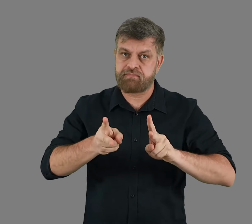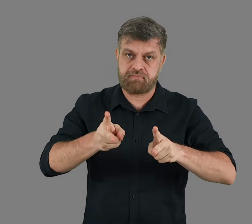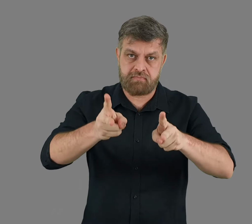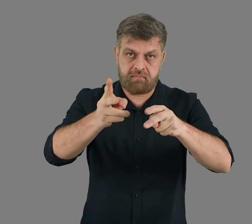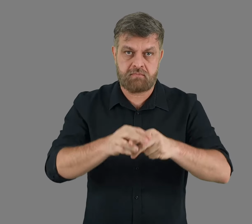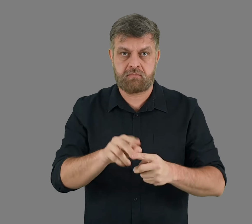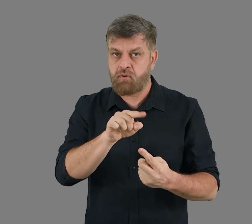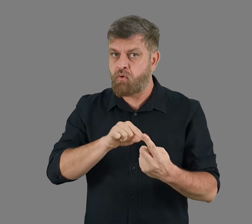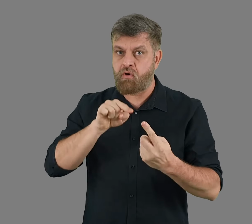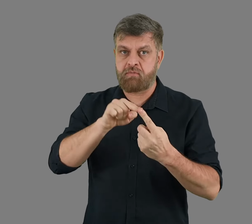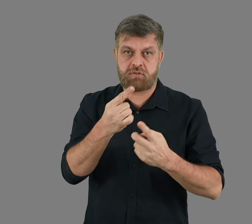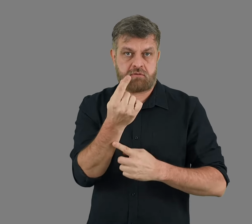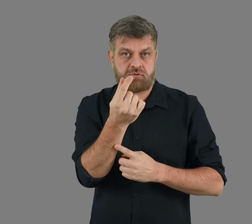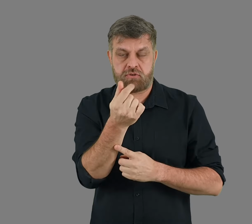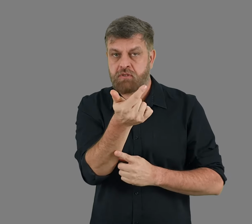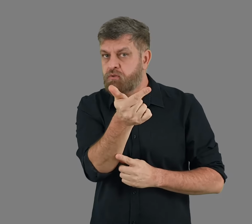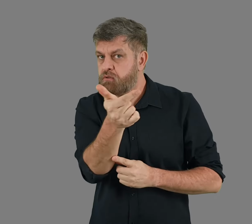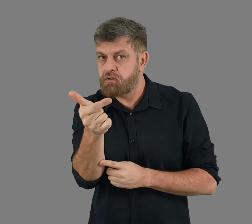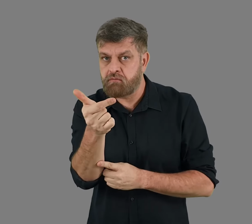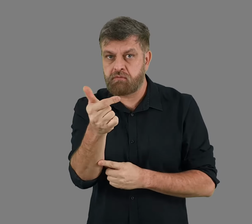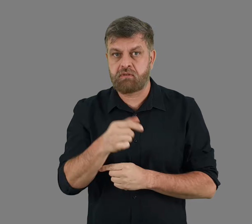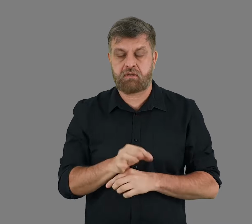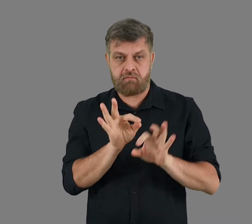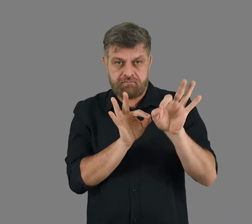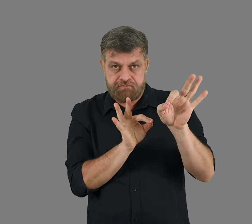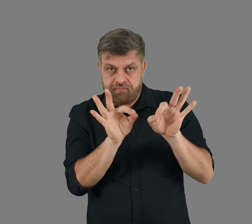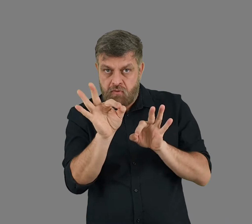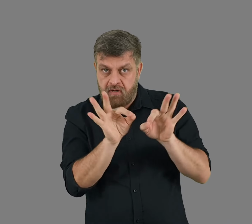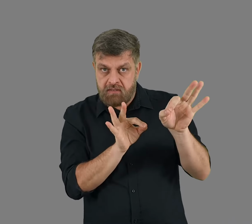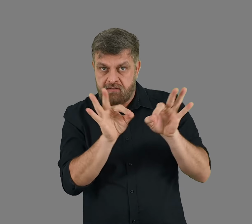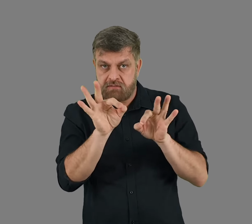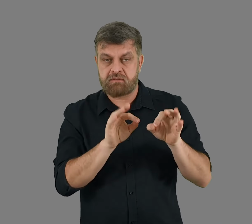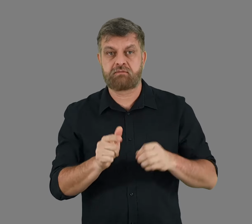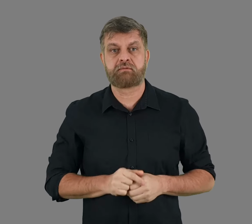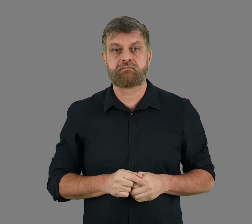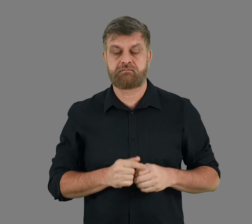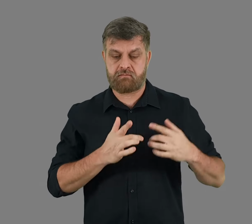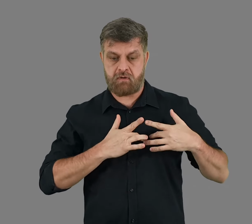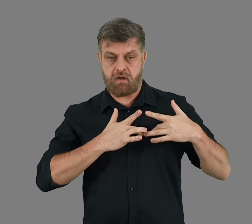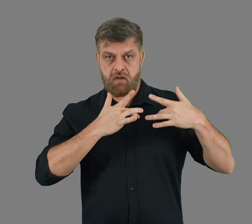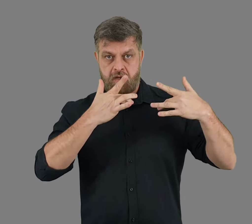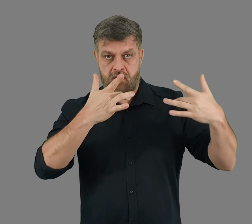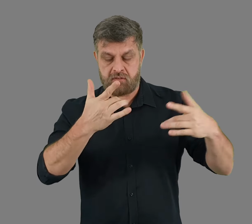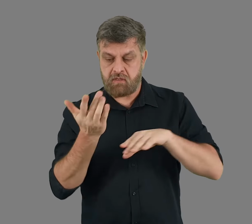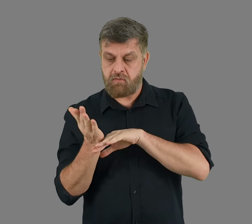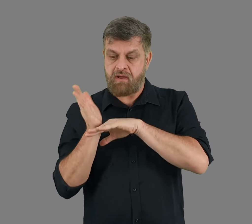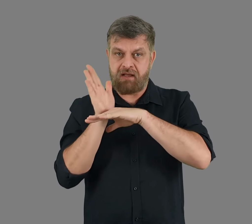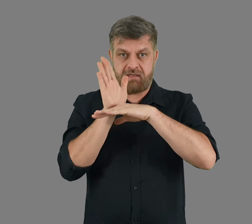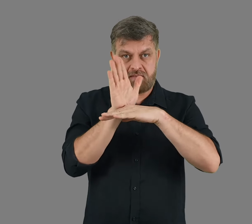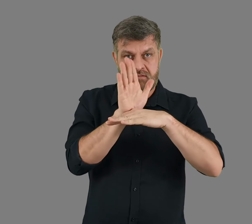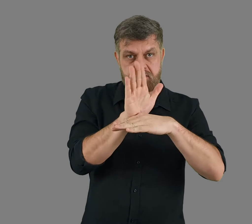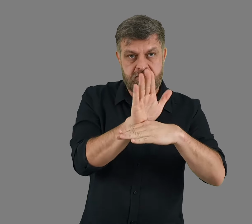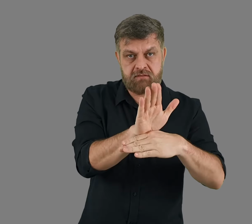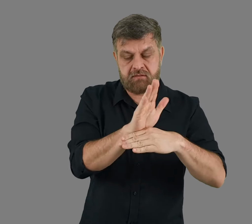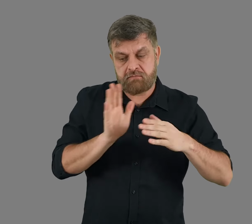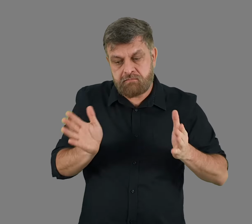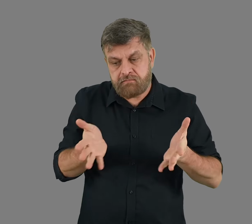fins econômicos, de caráter organizacional, filantrópico, assistencial, promocional,